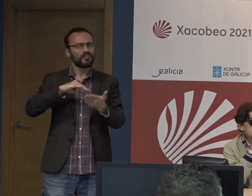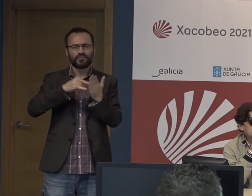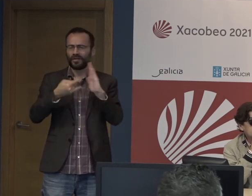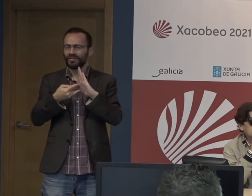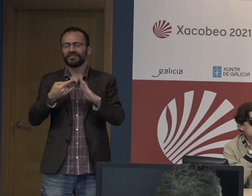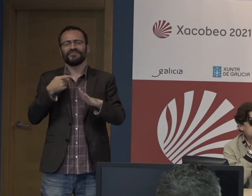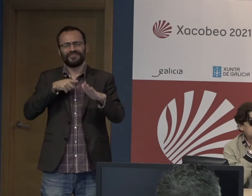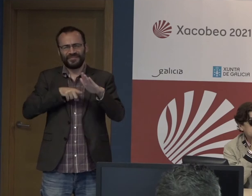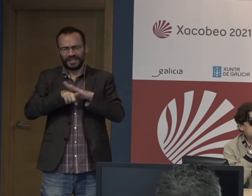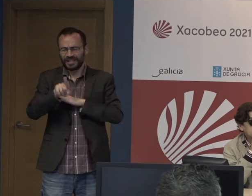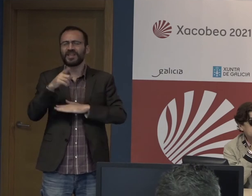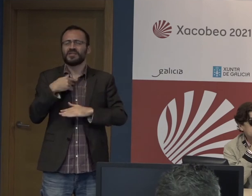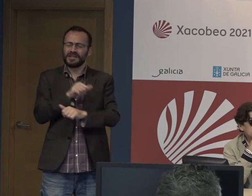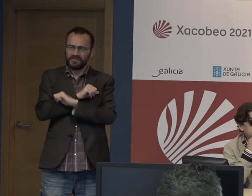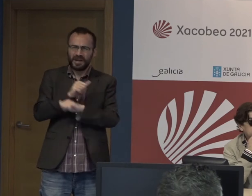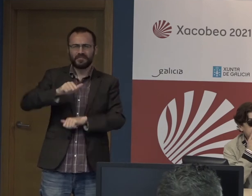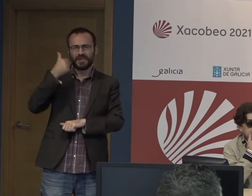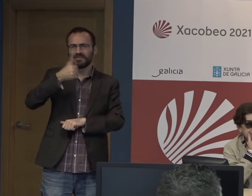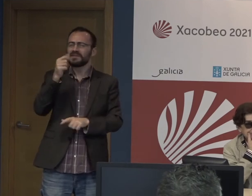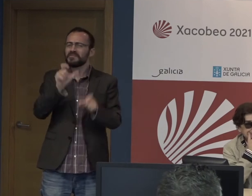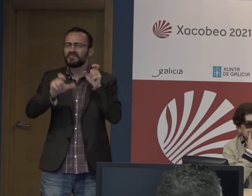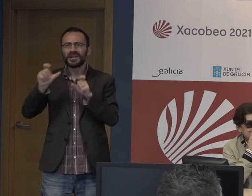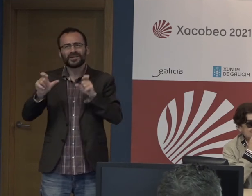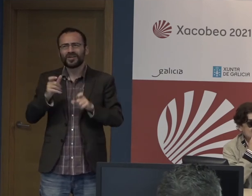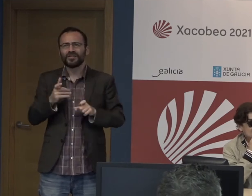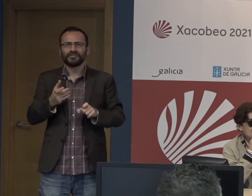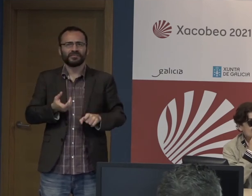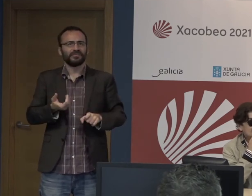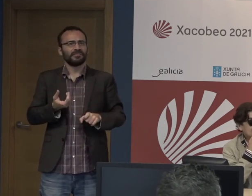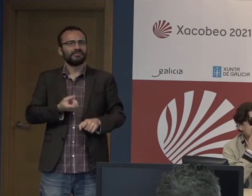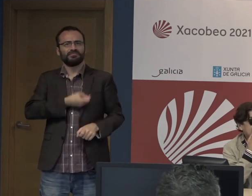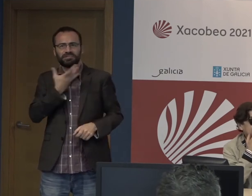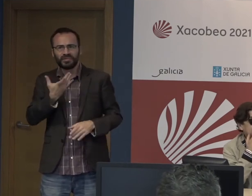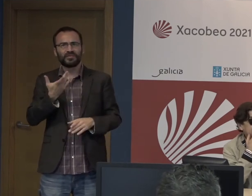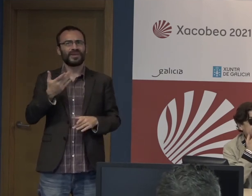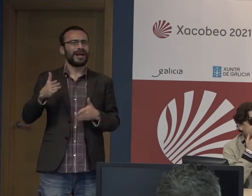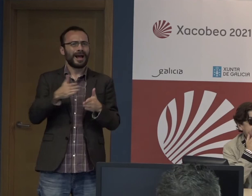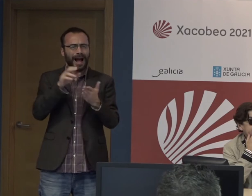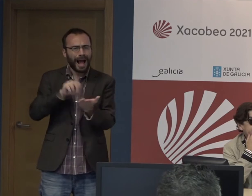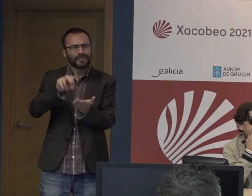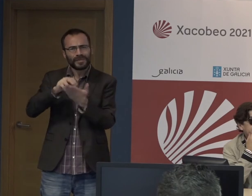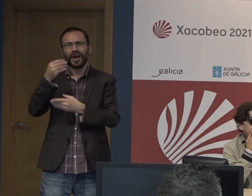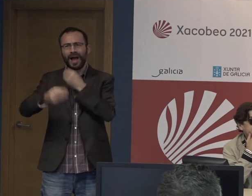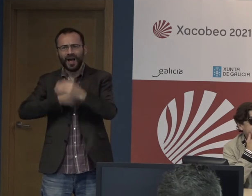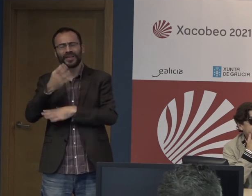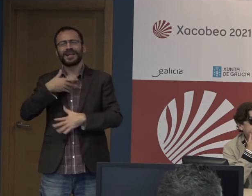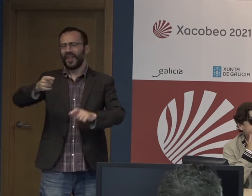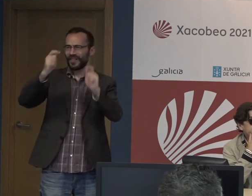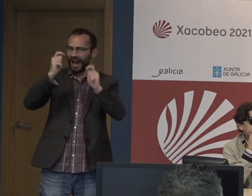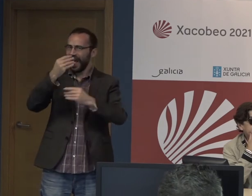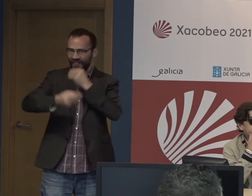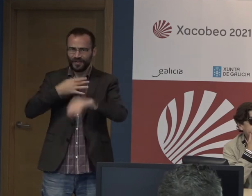sigáis desarrollando para que cualquier persona que quiera hacer el camino, que quiera llegar hasta nosotros, que quiera celebrarlo, pueda